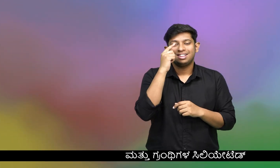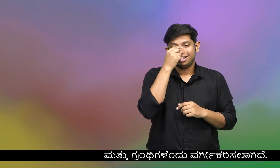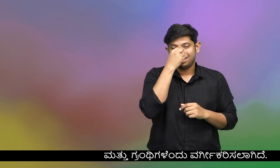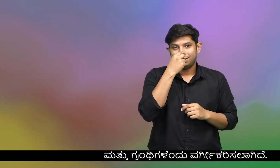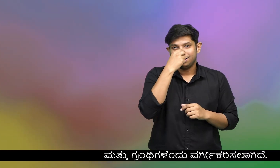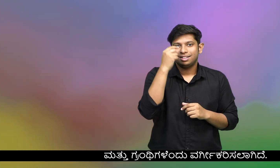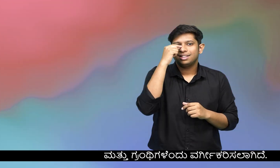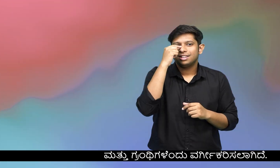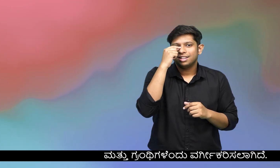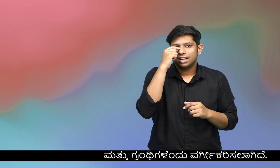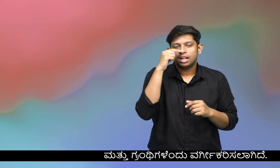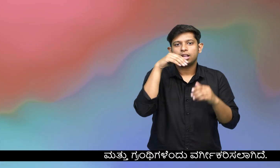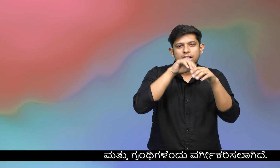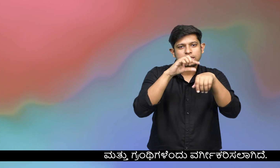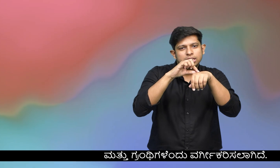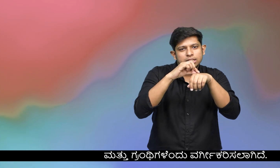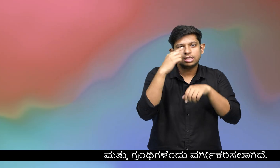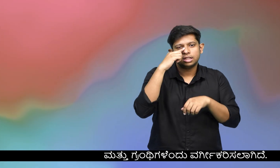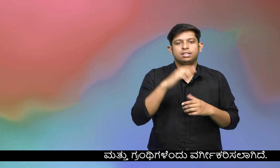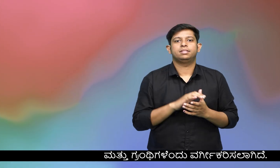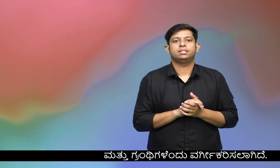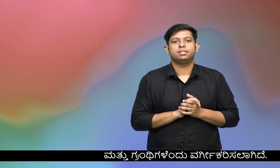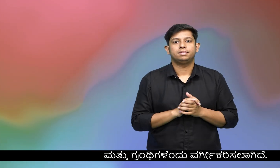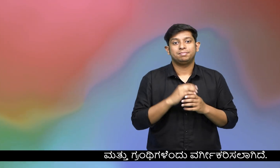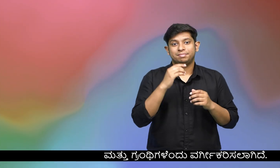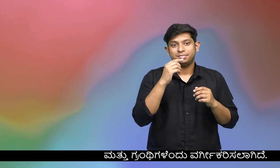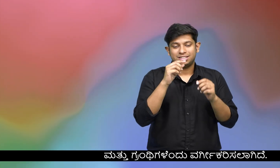ಮತ್ತು ಗ್ರಂಥಿಗಳೆಂದು ವರ್ಗೀಕರಿಸಲಾಗಿದೆ.